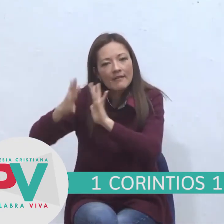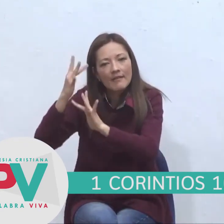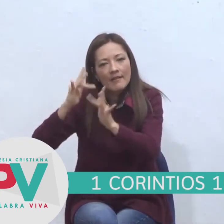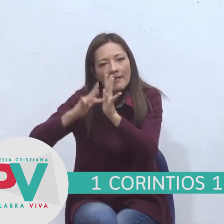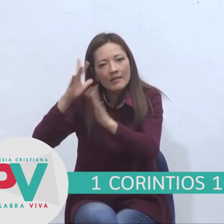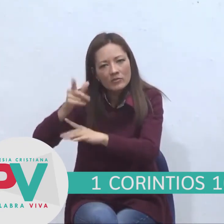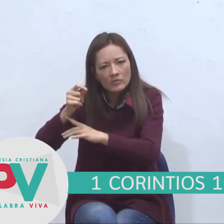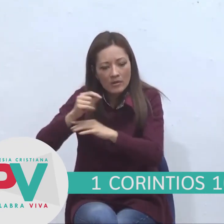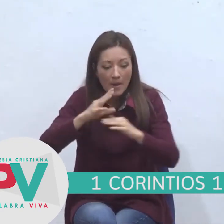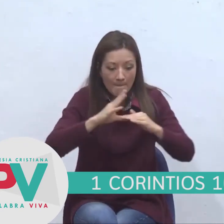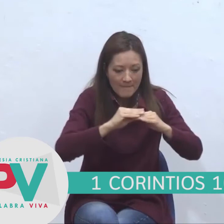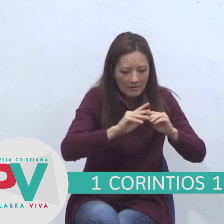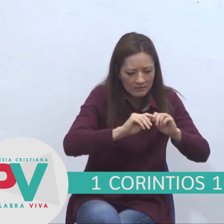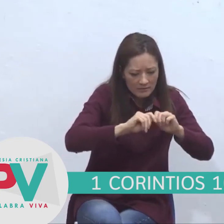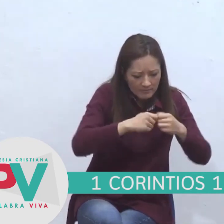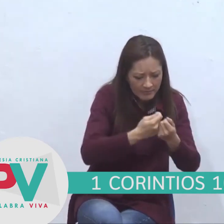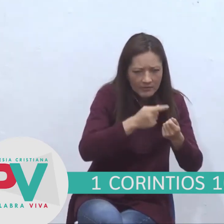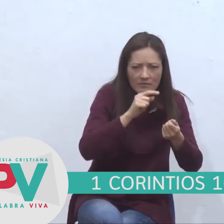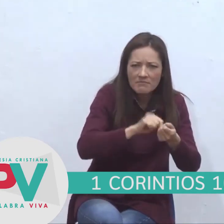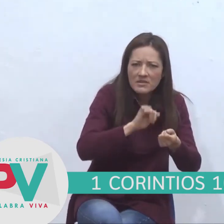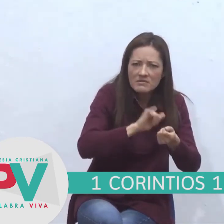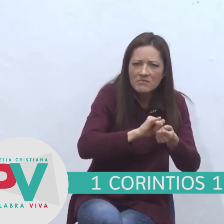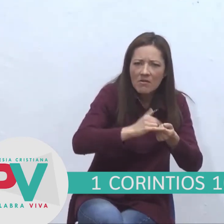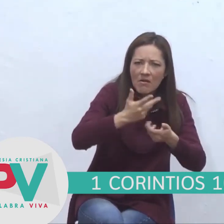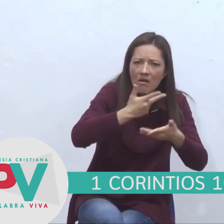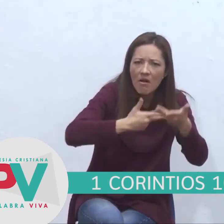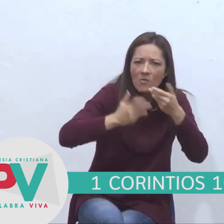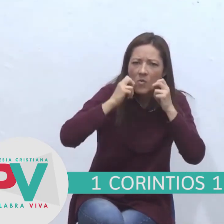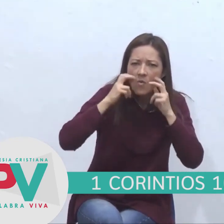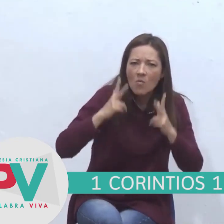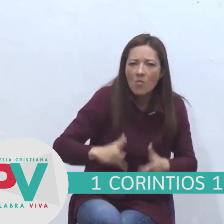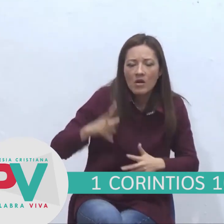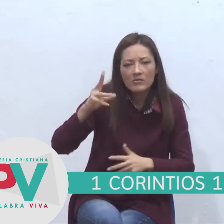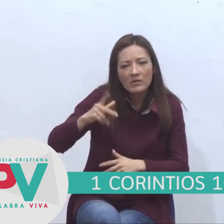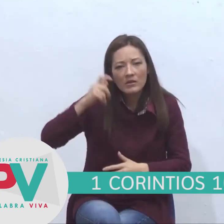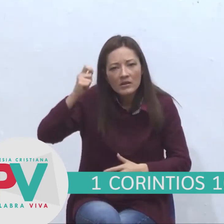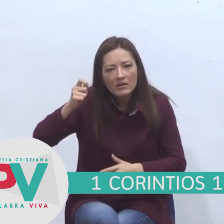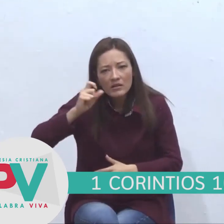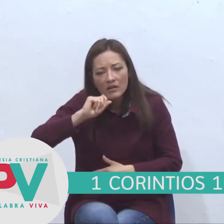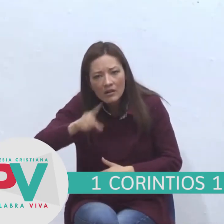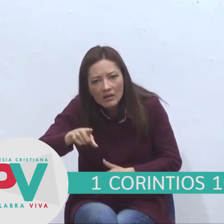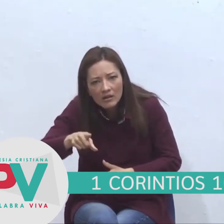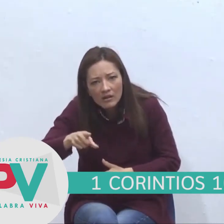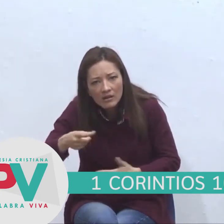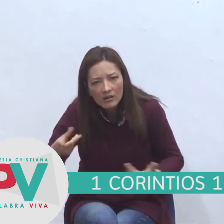El pan que partimos no es la comunión del cuerpo de Cristo.